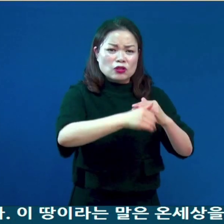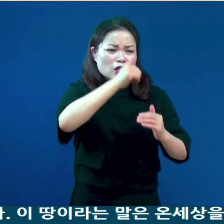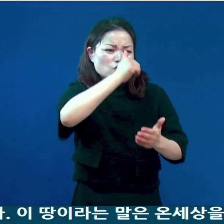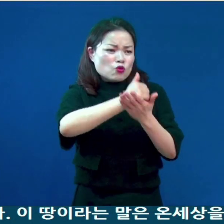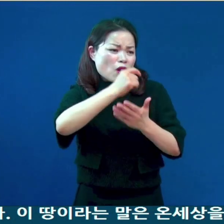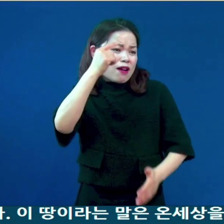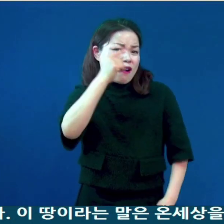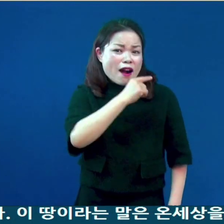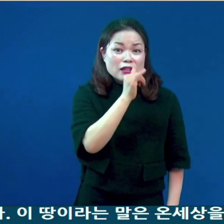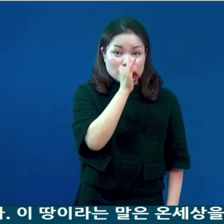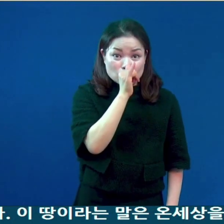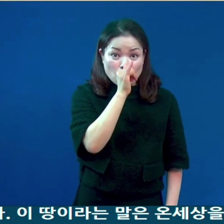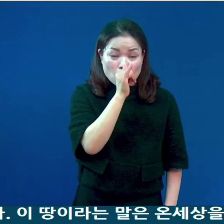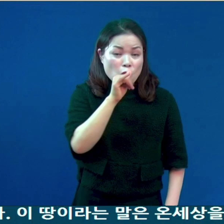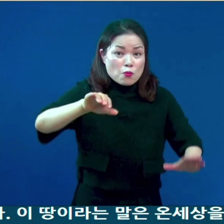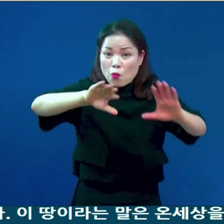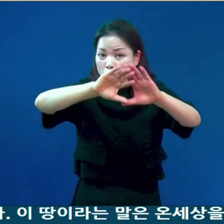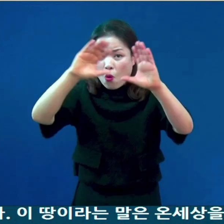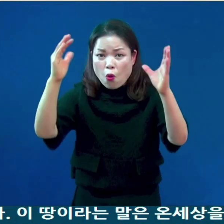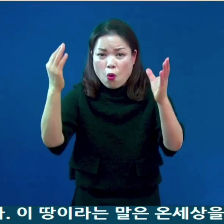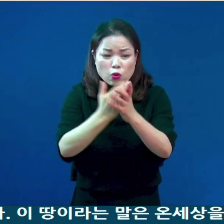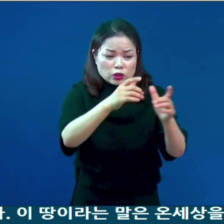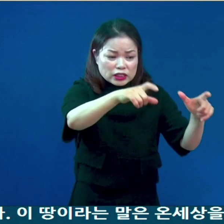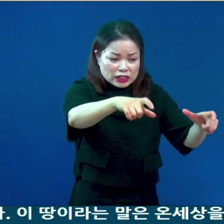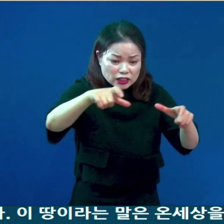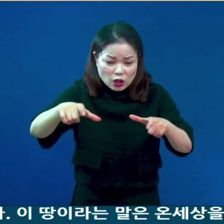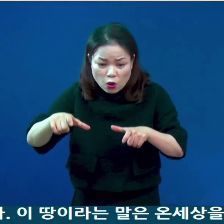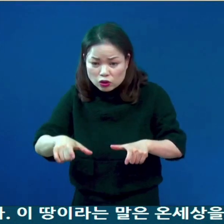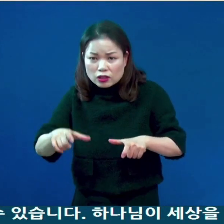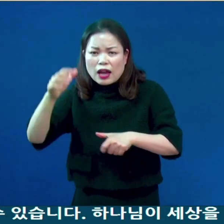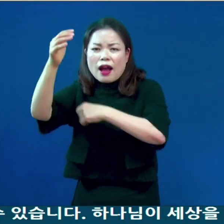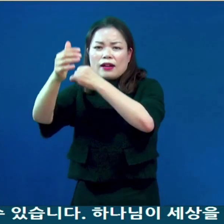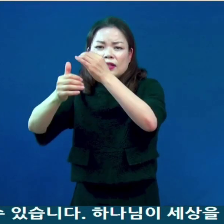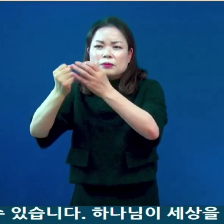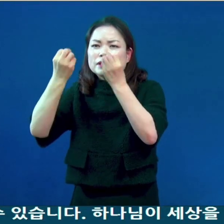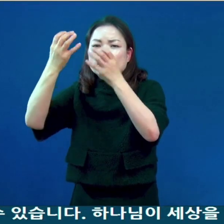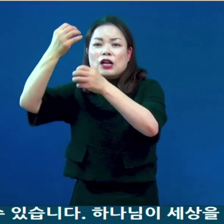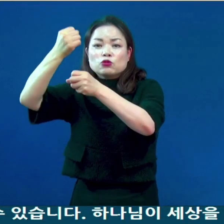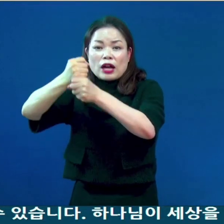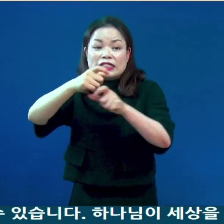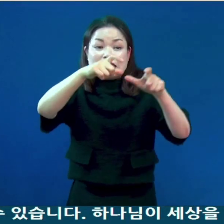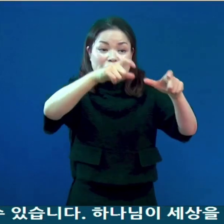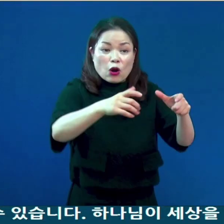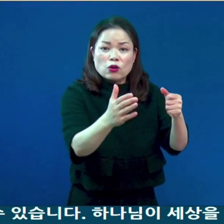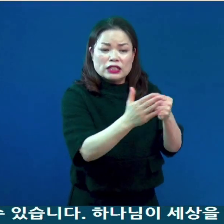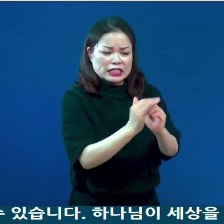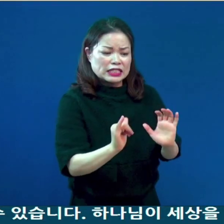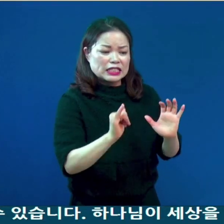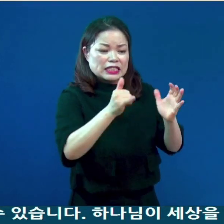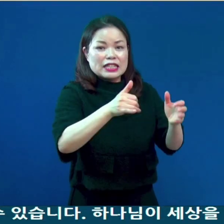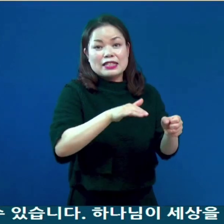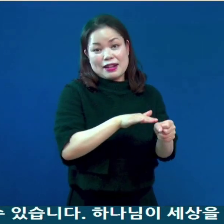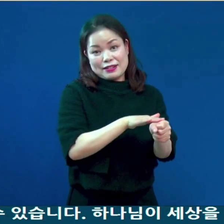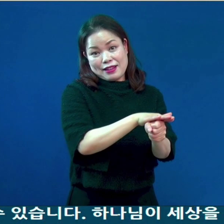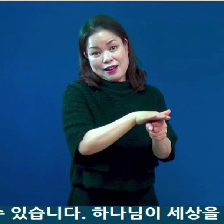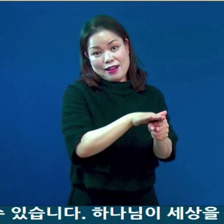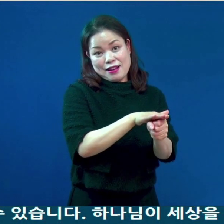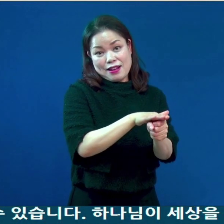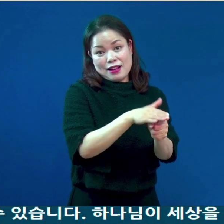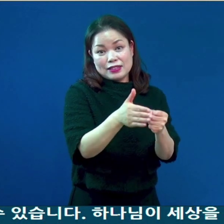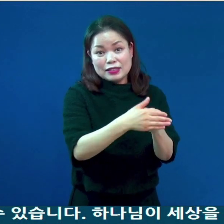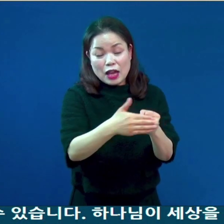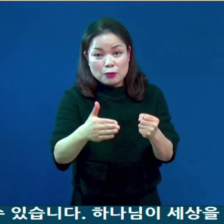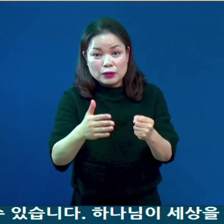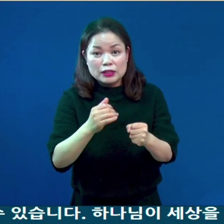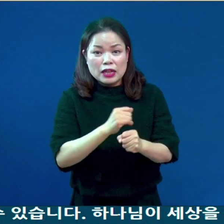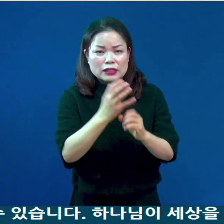죄악도 있습니다. 그런데 이 모든 영역이 하나님의 창조의 영역이기 때문에 하나님은 이 세상을 사랑해서 온